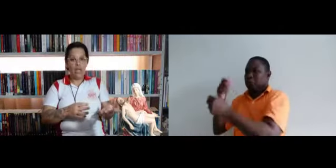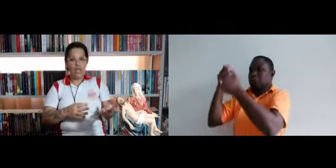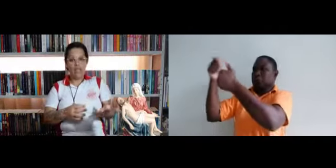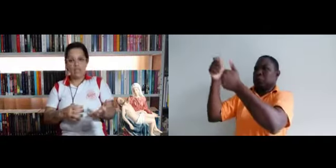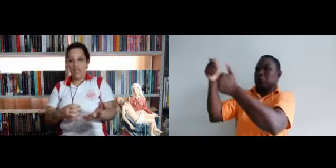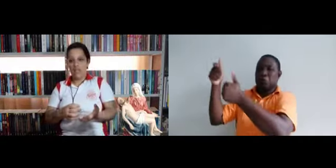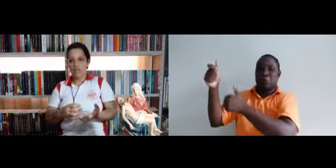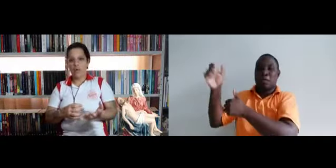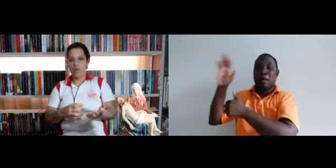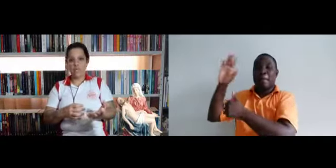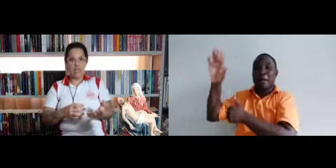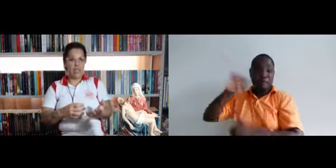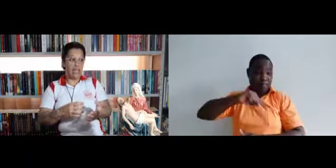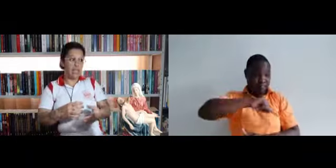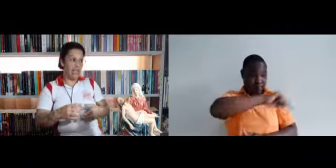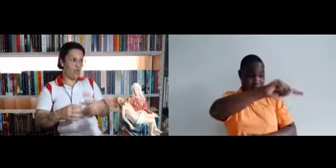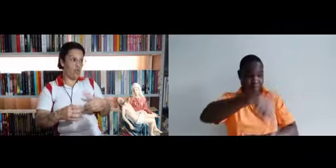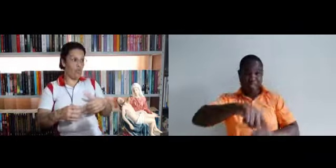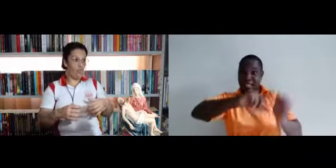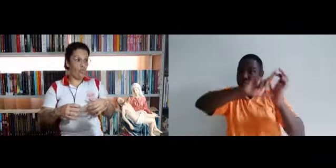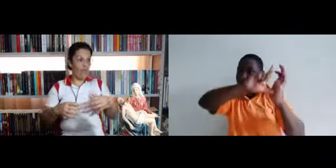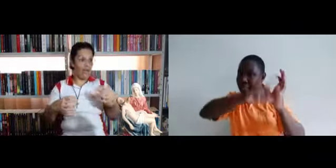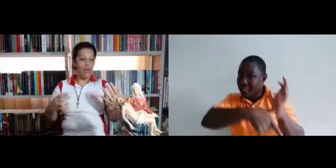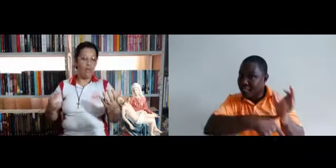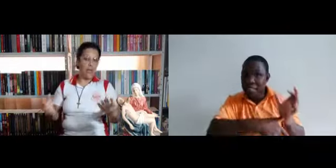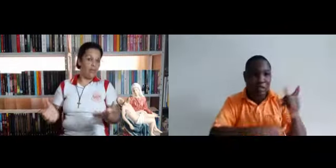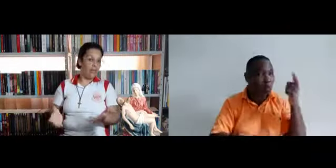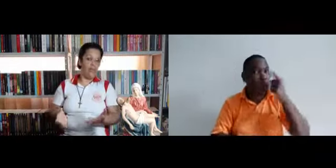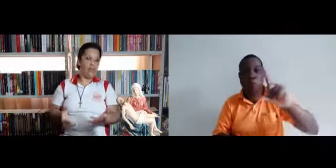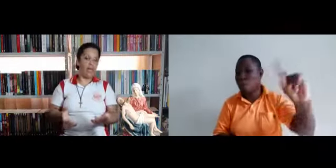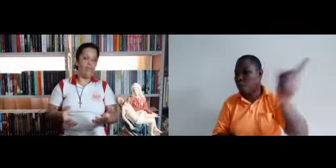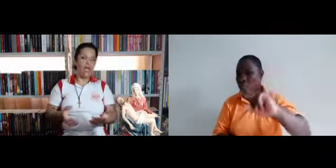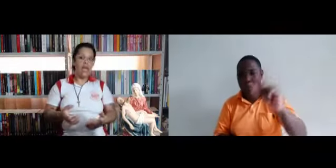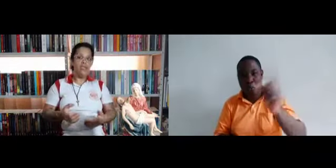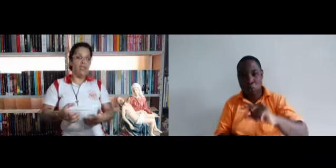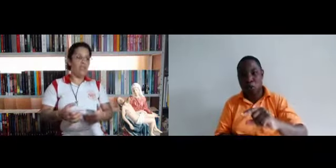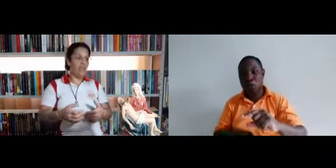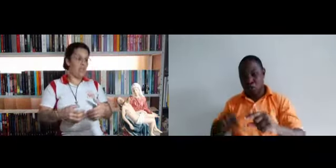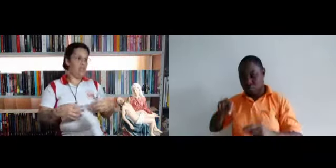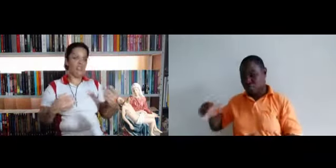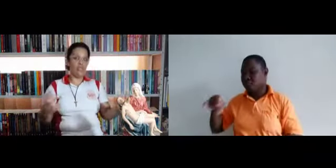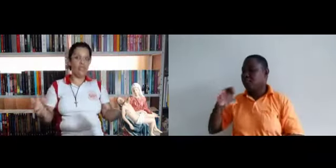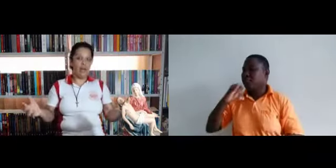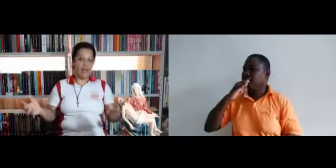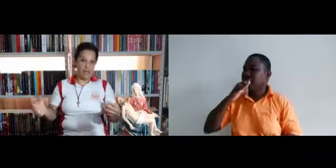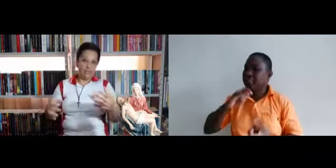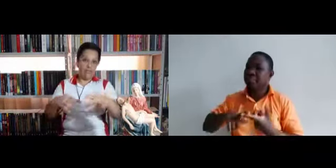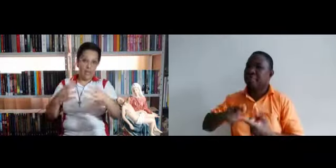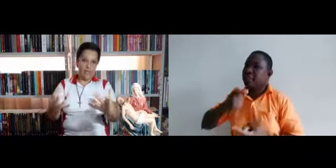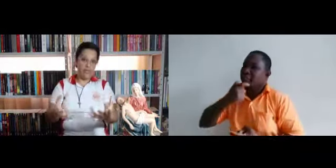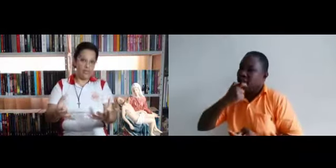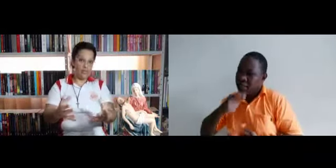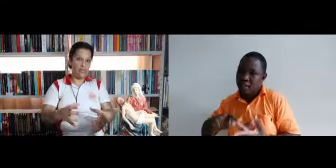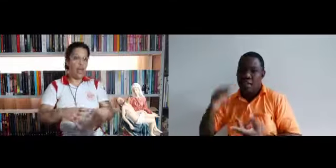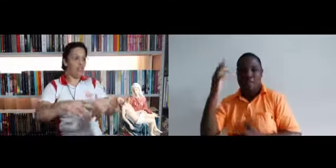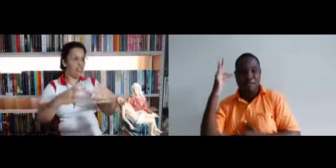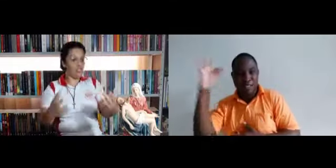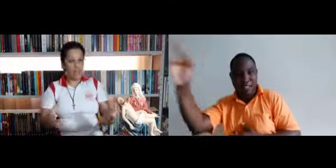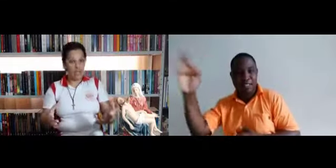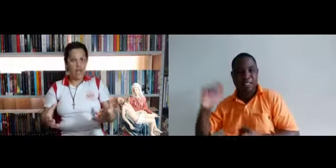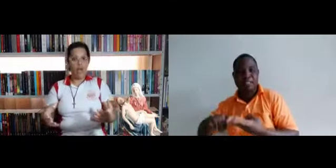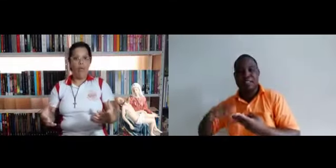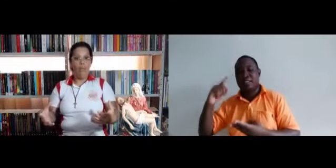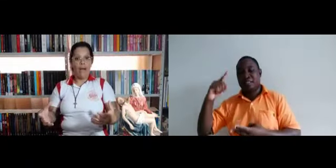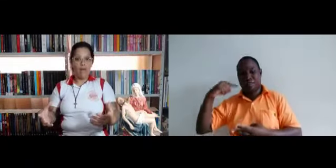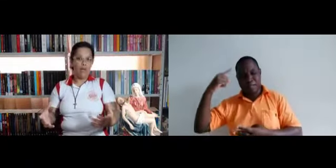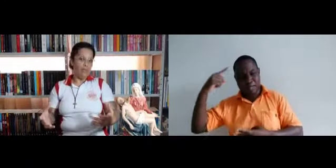exemplo, que se vê as voltas da Inglaterra, que era o maior império naval da época, se vê, e tinha berço da Revolução Industrial,